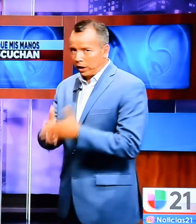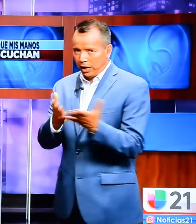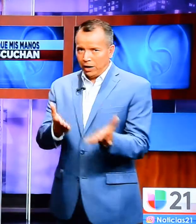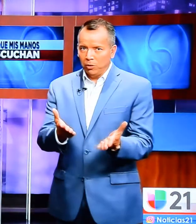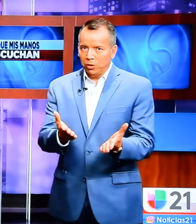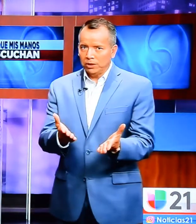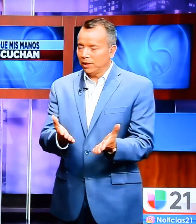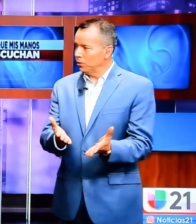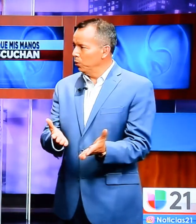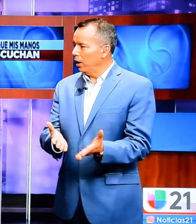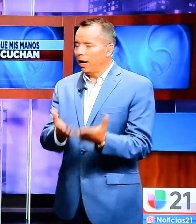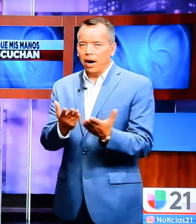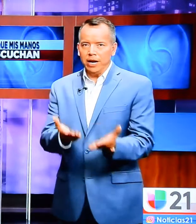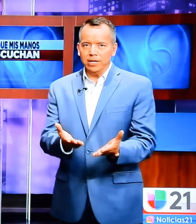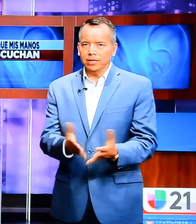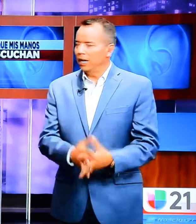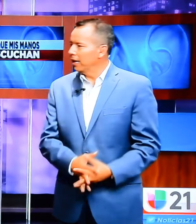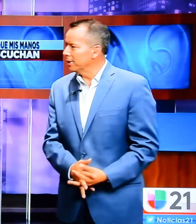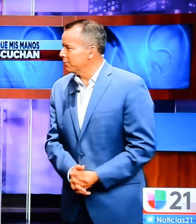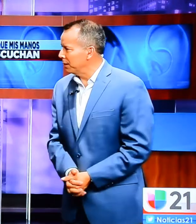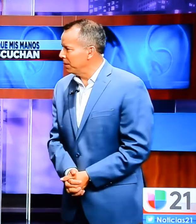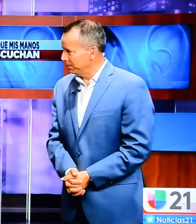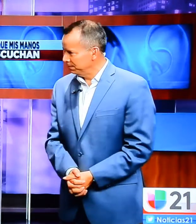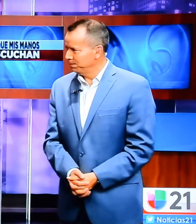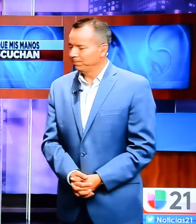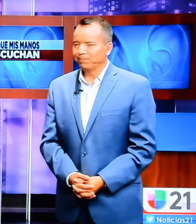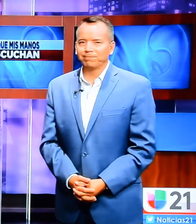porque, como dices tú, ahí está. Gracias, Fátima. Gracias.